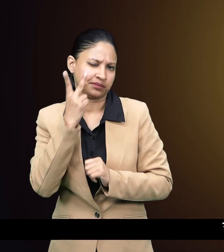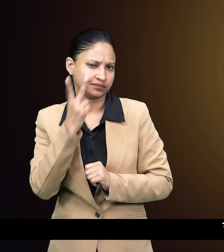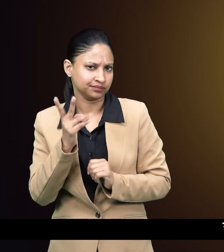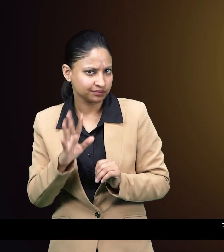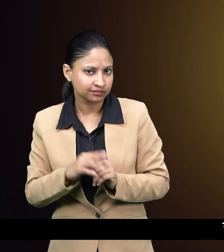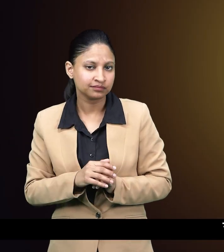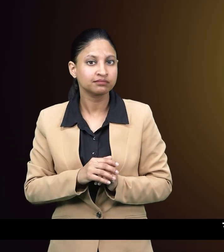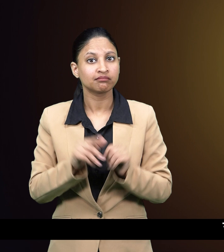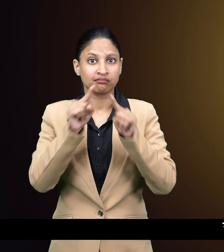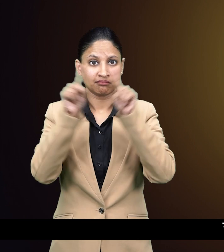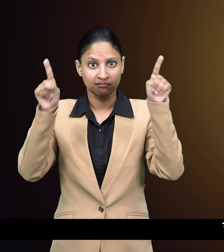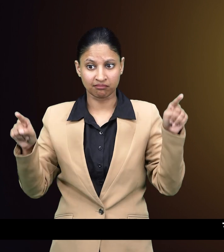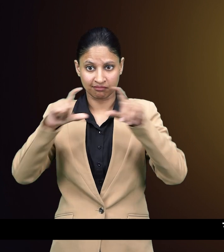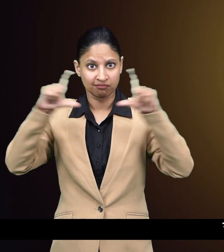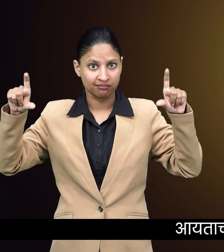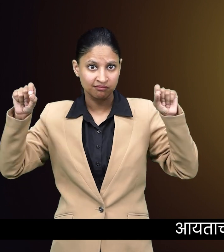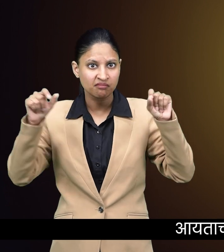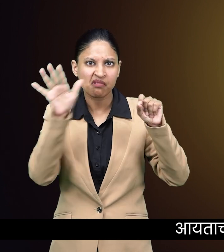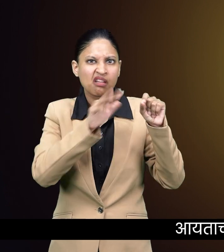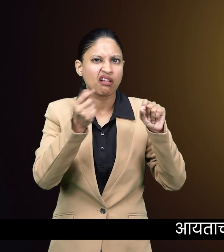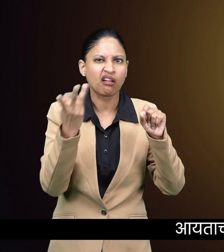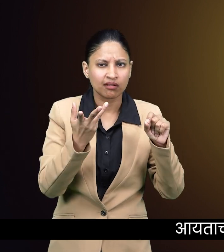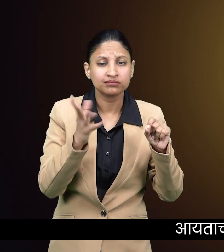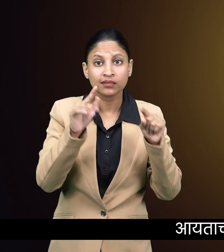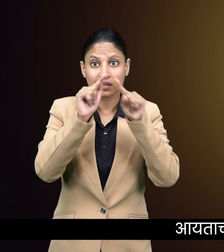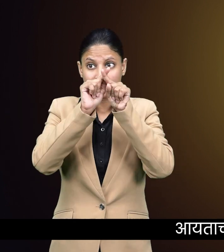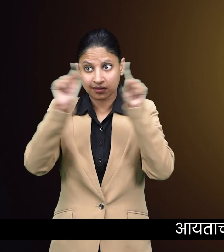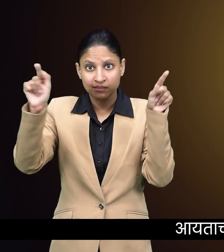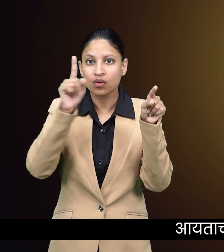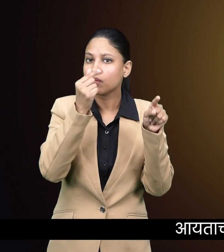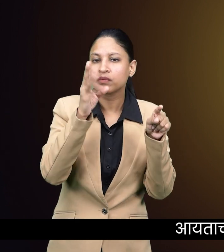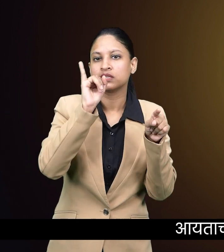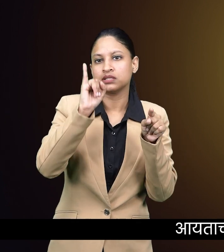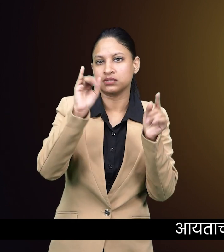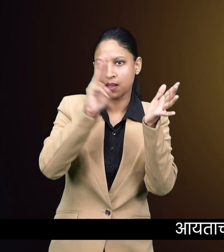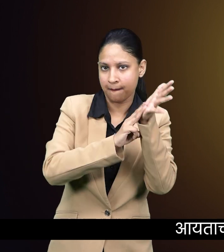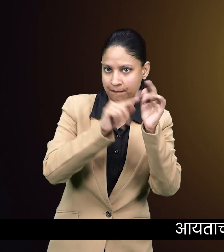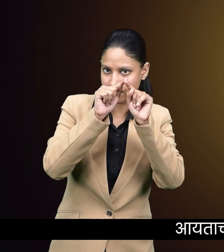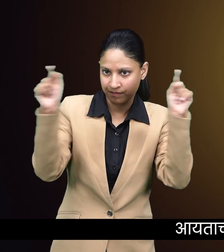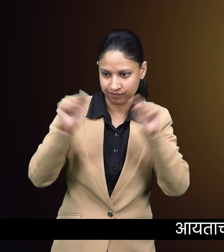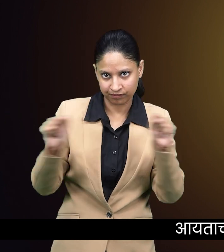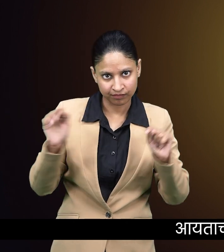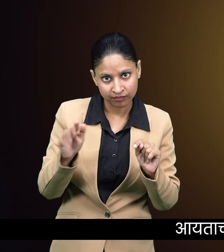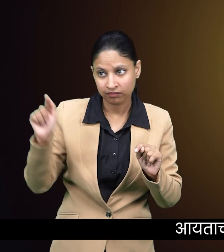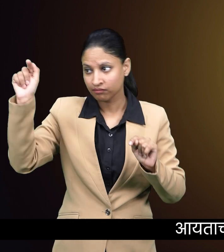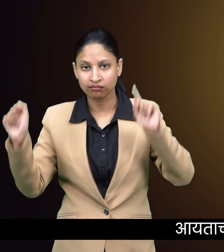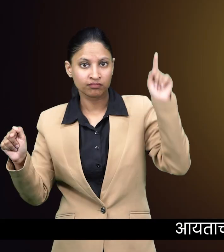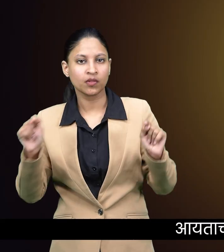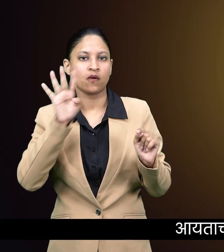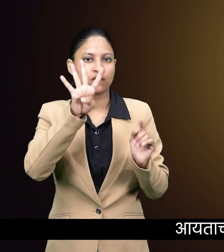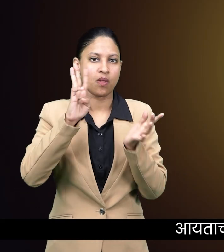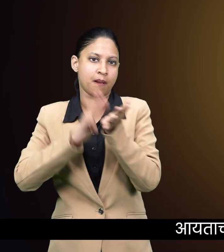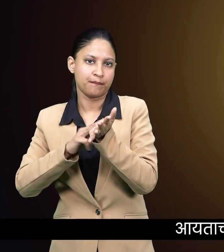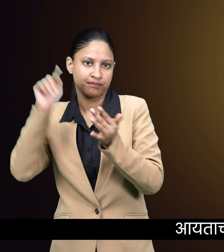चला एक उदाहरण पाहूया. आयताची लांबी बरोबर 6 सेंटीमीटर, रुंदी बरोबर 4 मीटर.